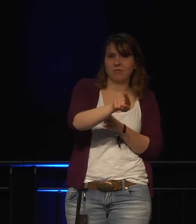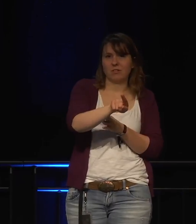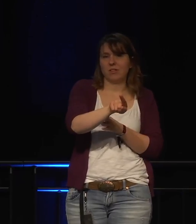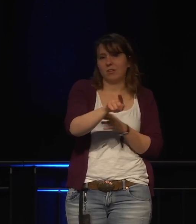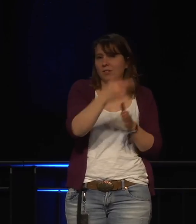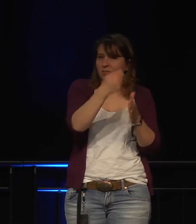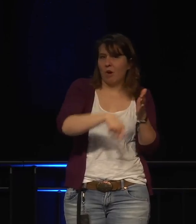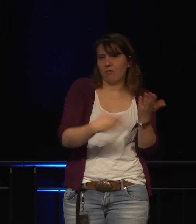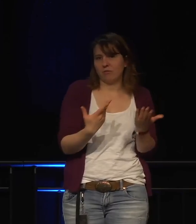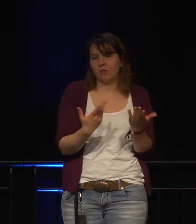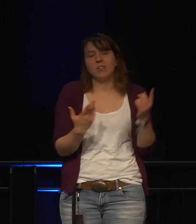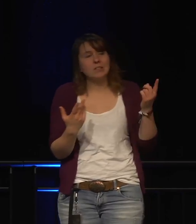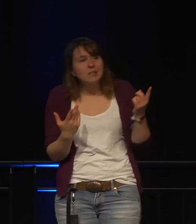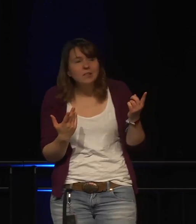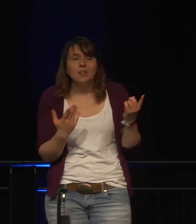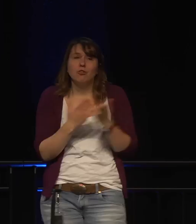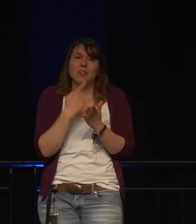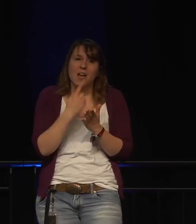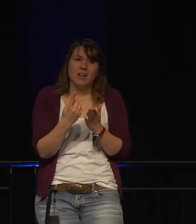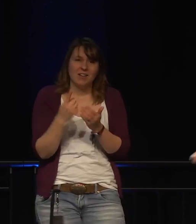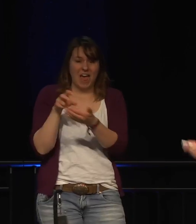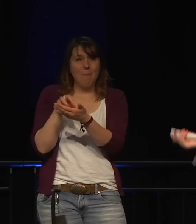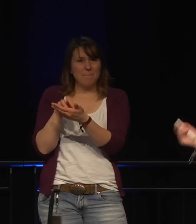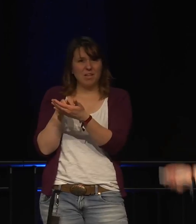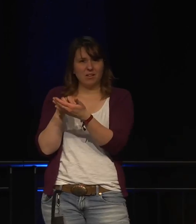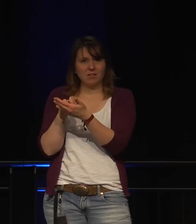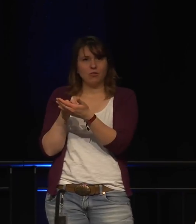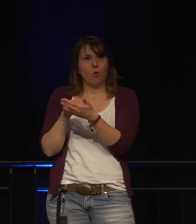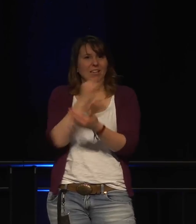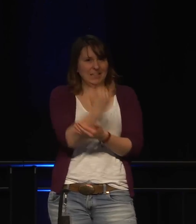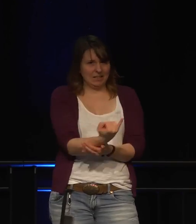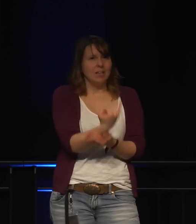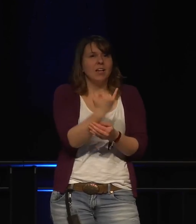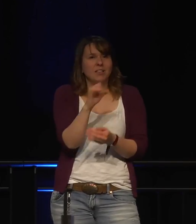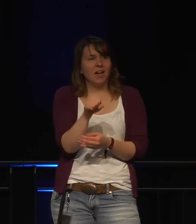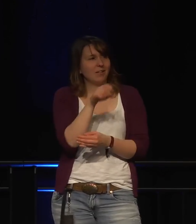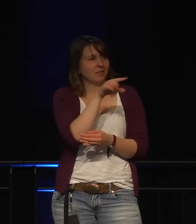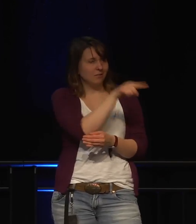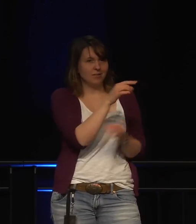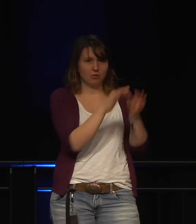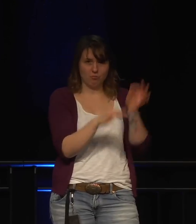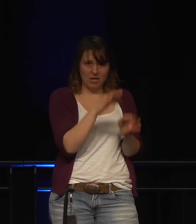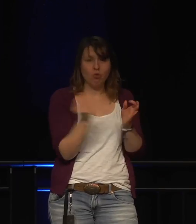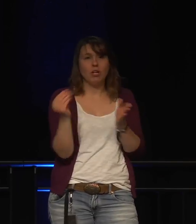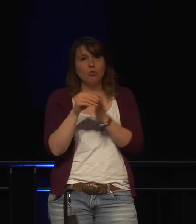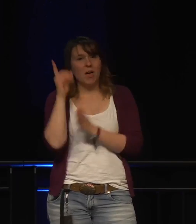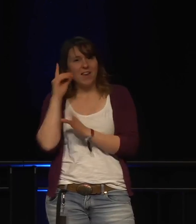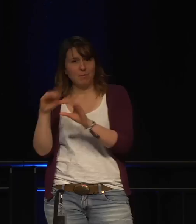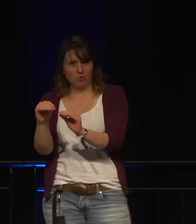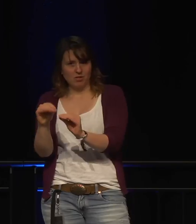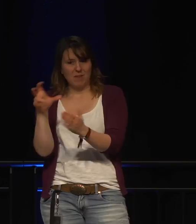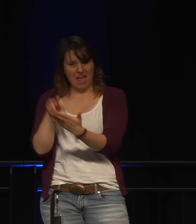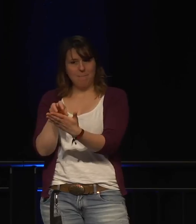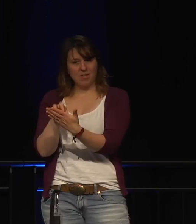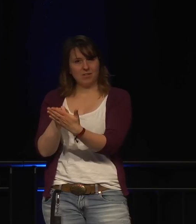fácilmente, se puede encontrar fácilmente en internet. Y de hecho, no os lo voy a enseñar porque en